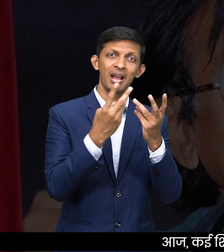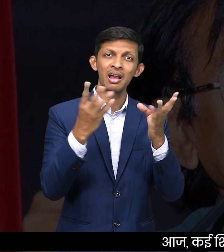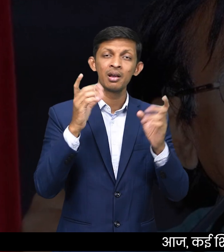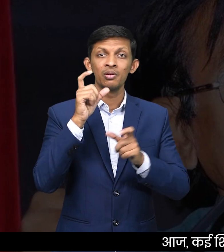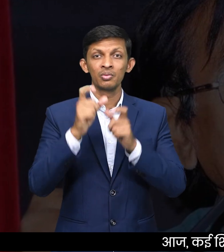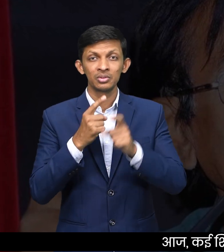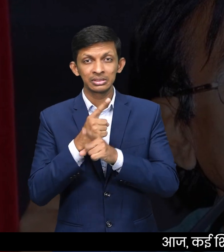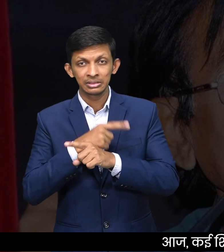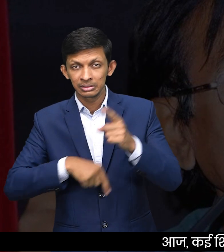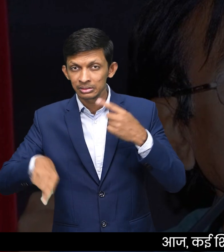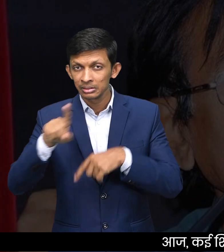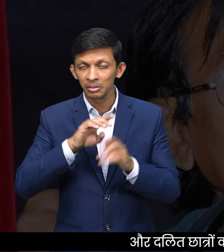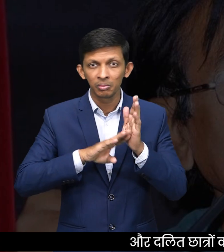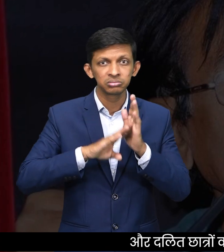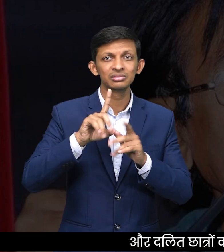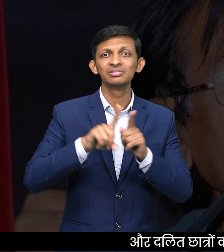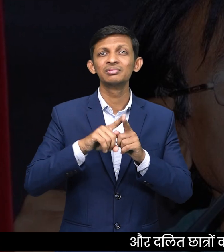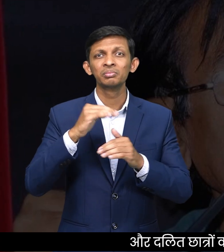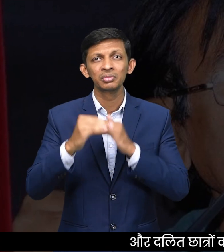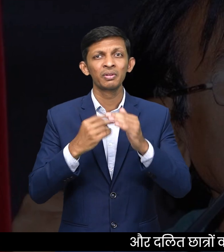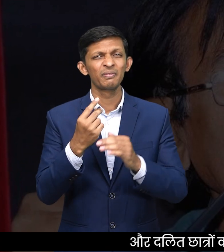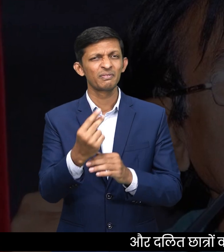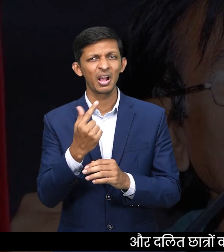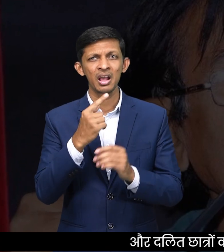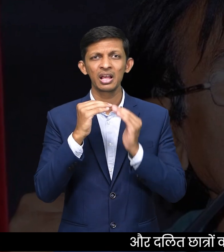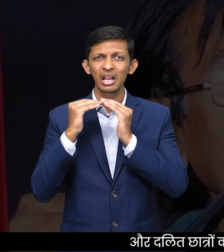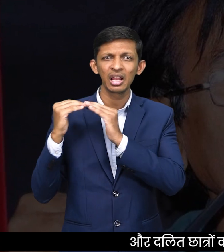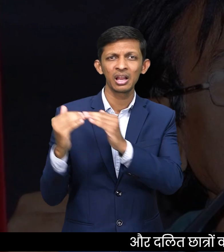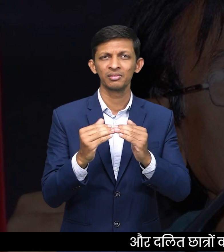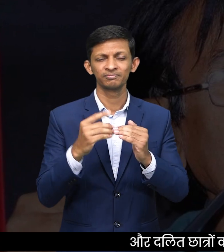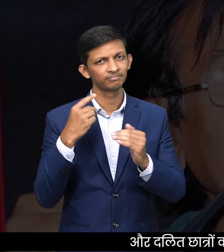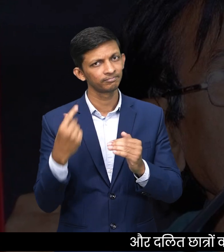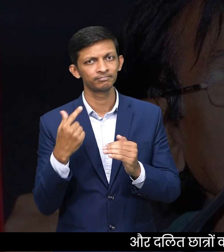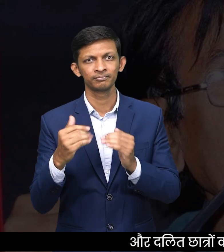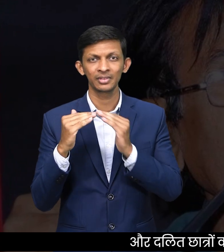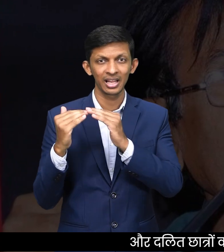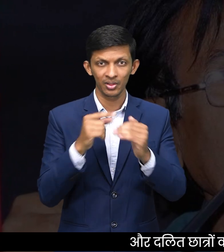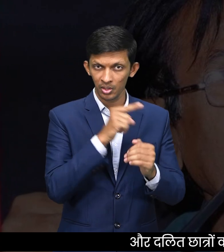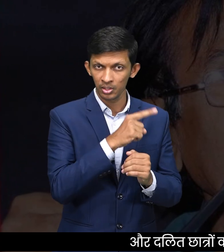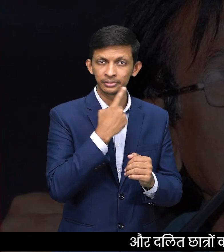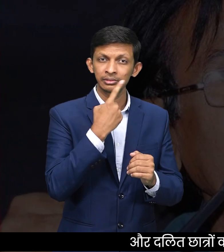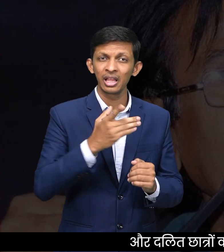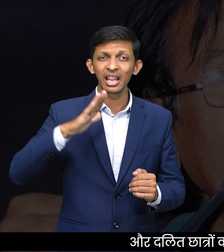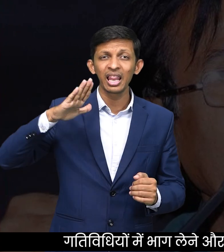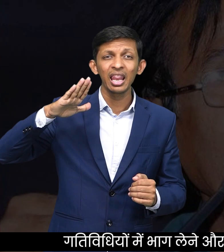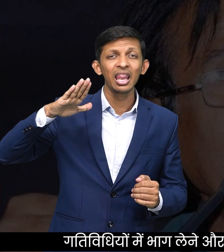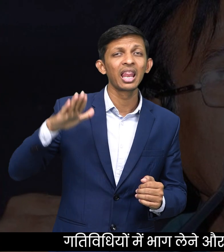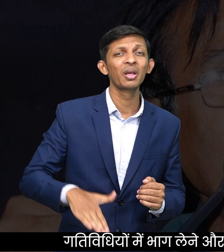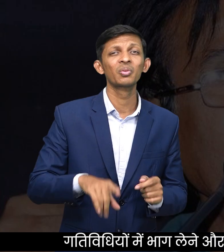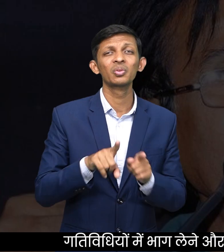समानता को बढ़ावा देते हैं और दलित छात्रों को अपनी पढ़ाई पर ध्यान केंद्रित करने, गतिविधियों में